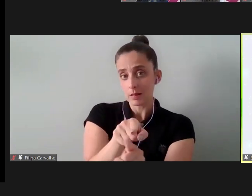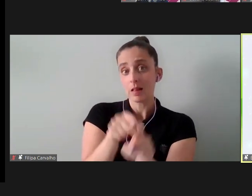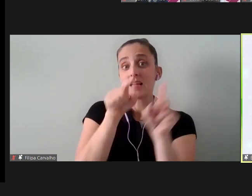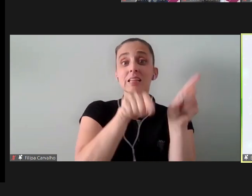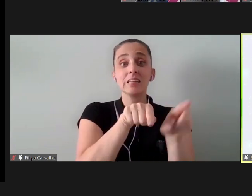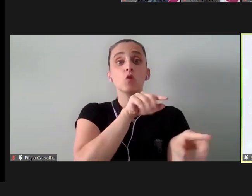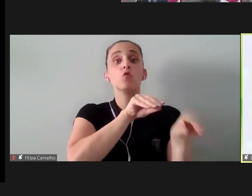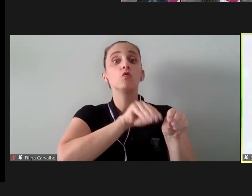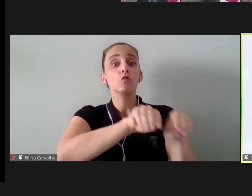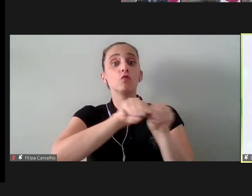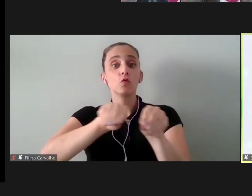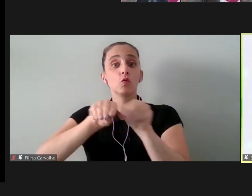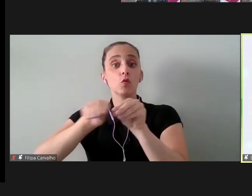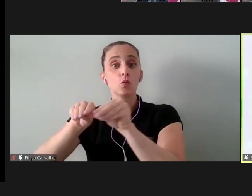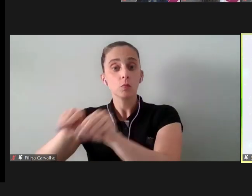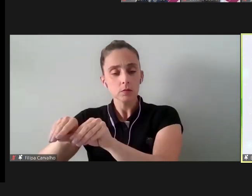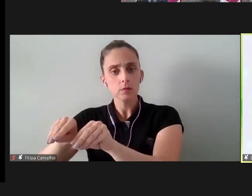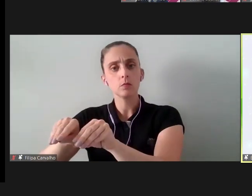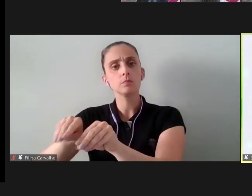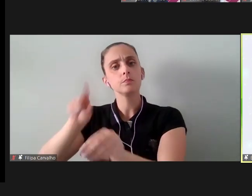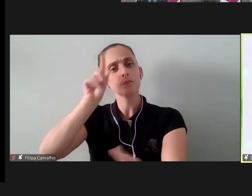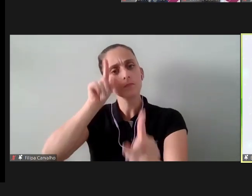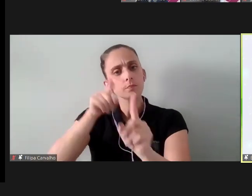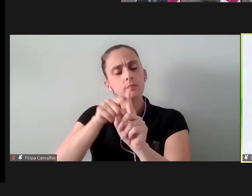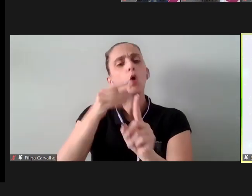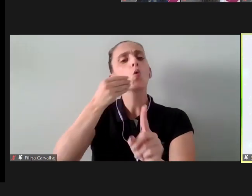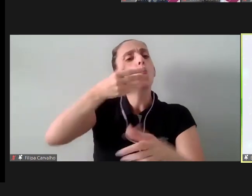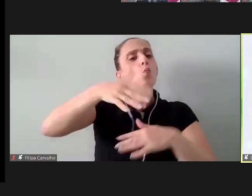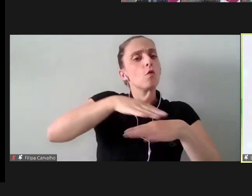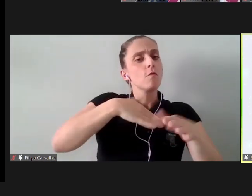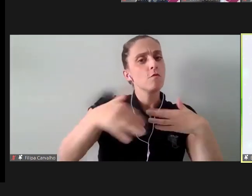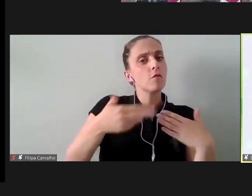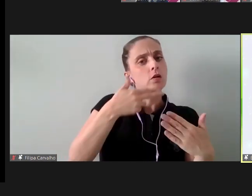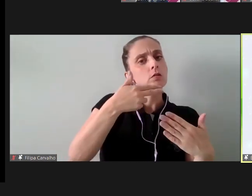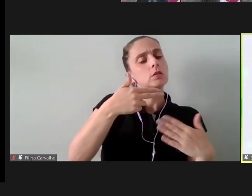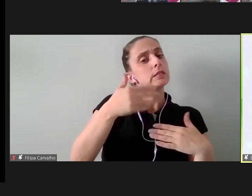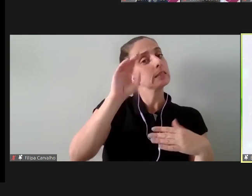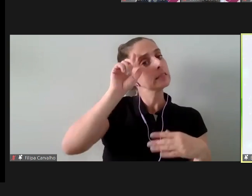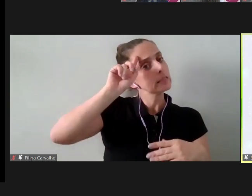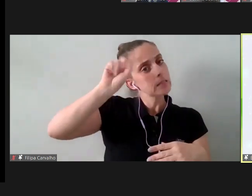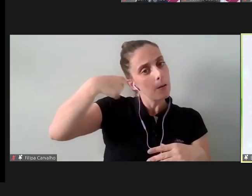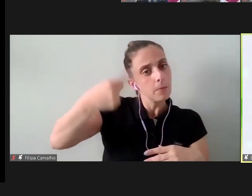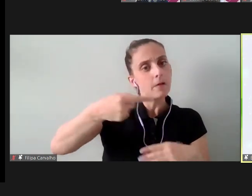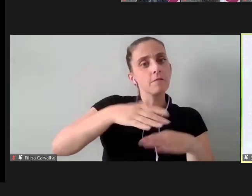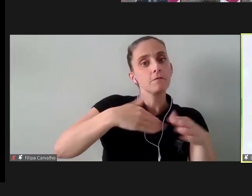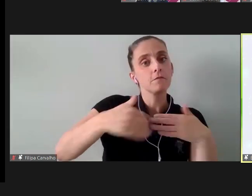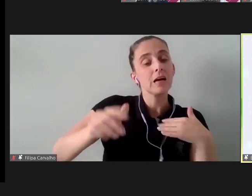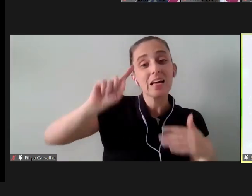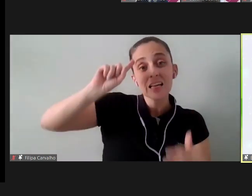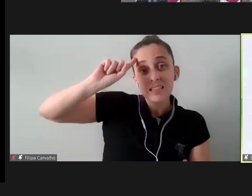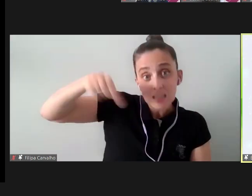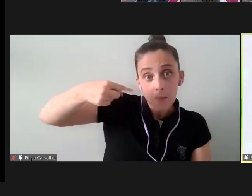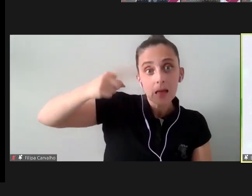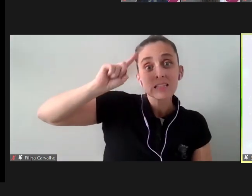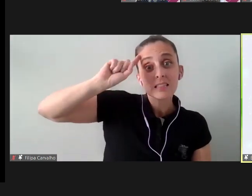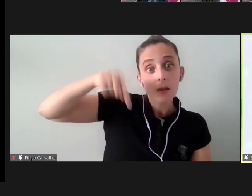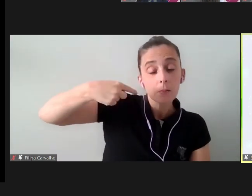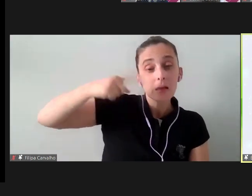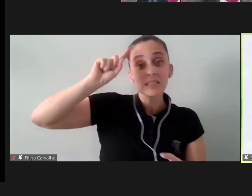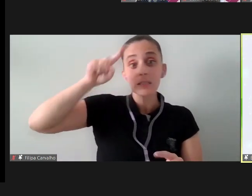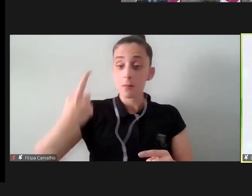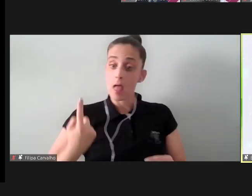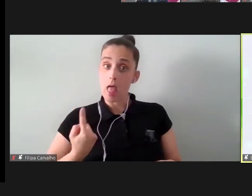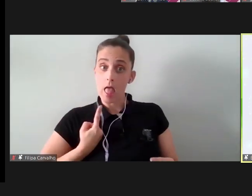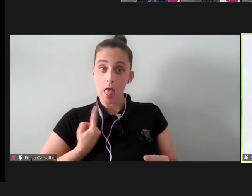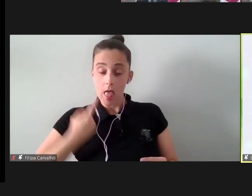domínio de saber fazer, porque entendemos que o saber saber, o saber ser,